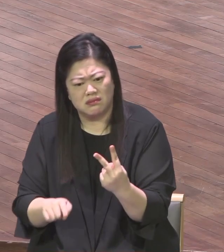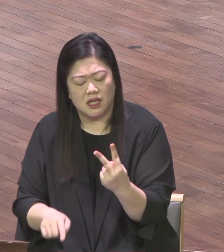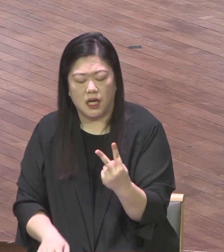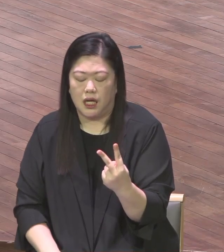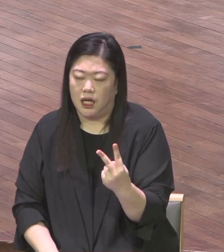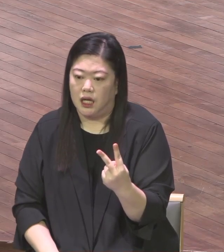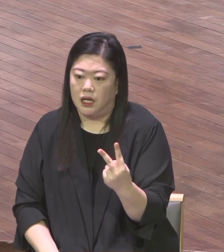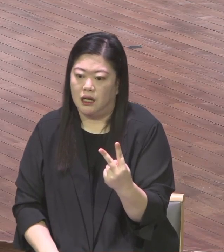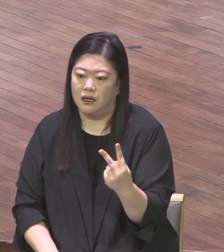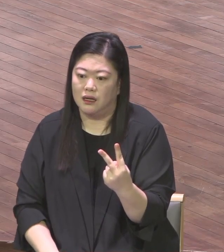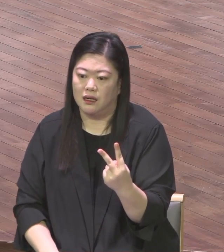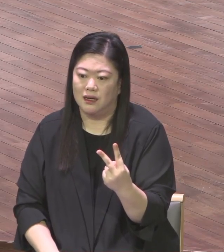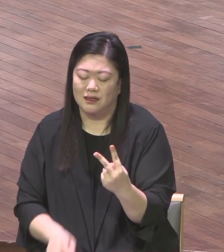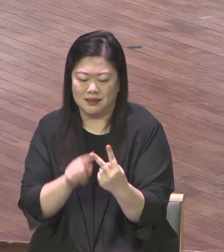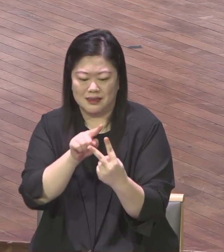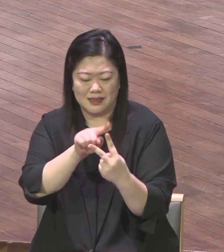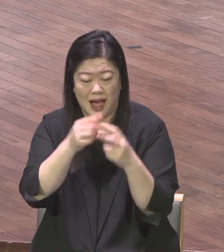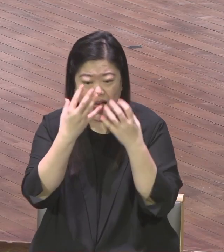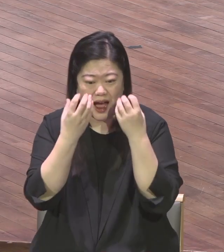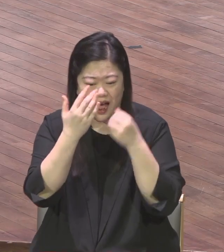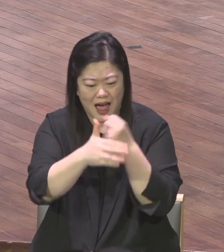이 사람들의 특징이 뭐냐?